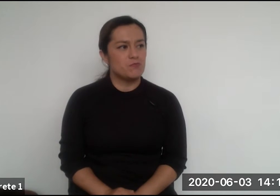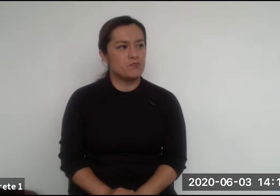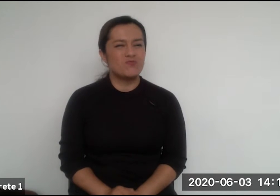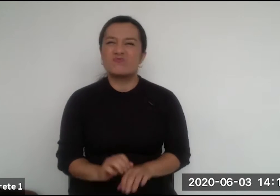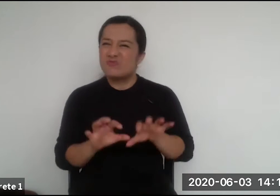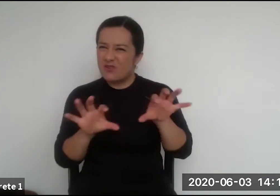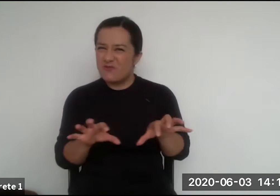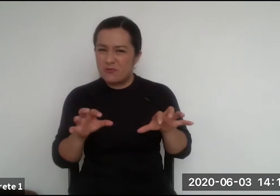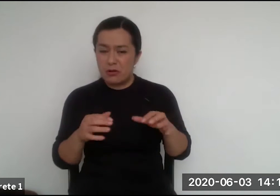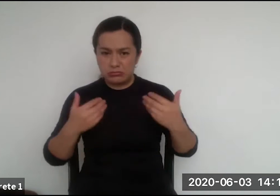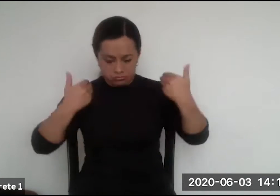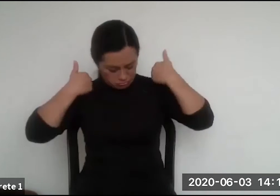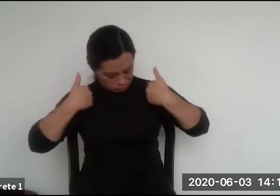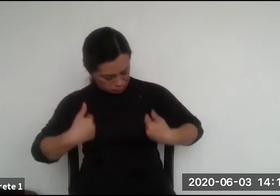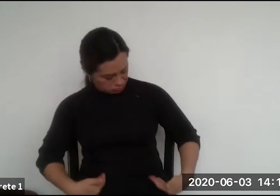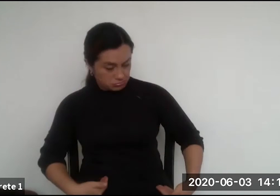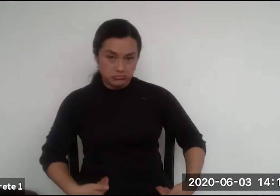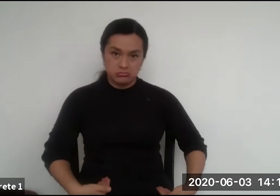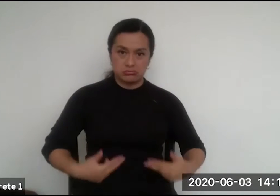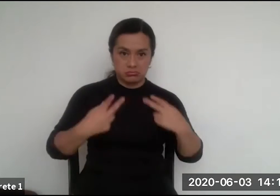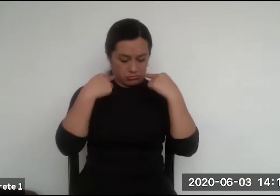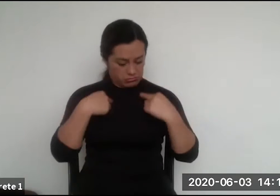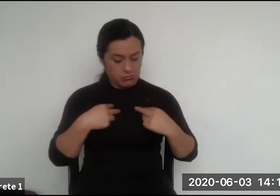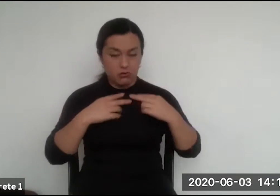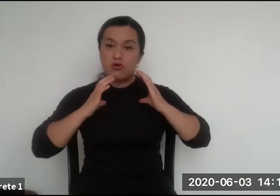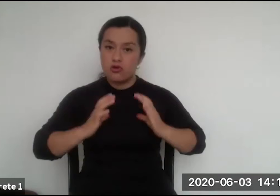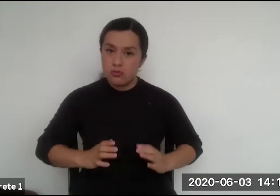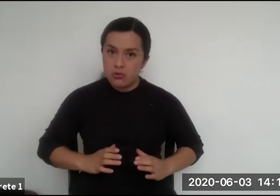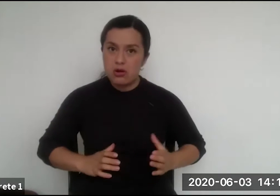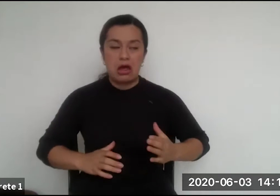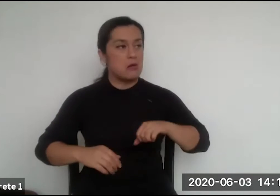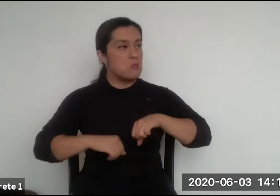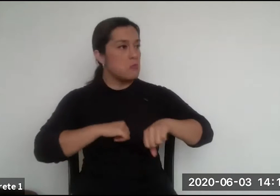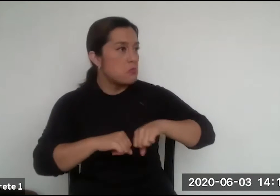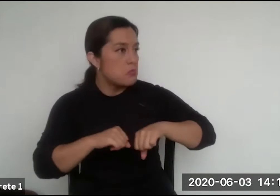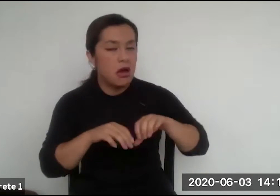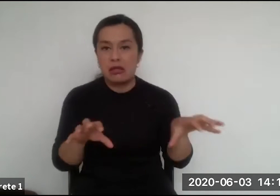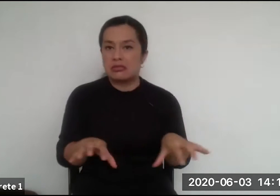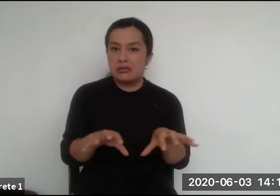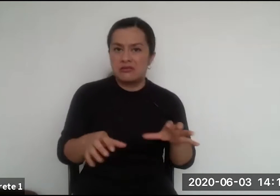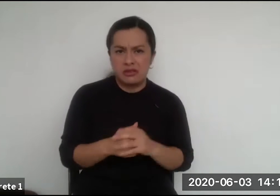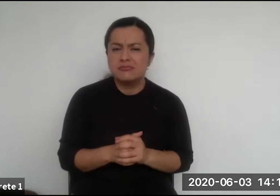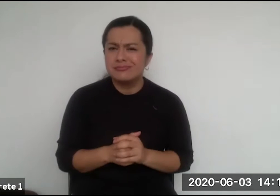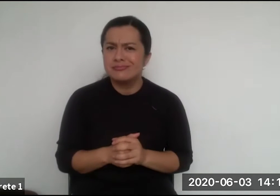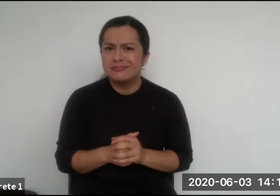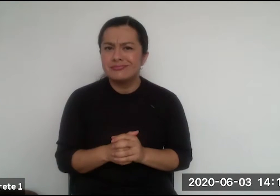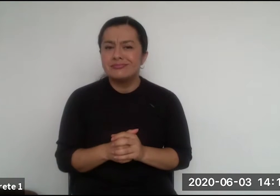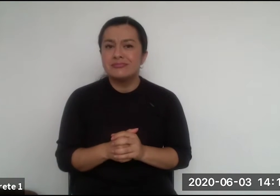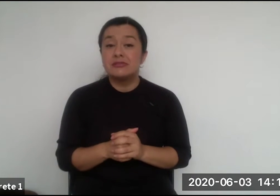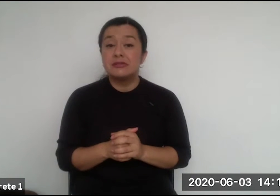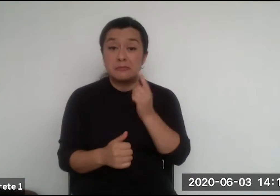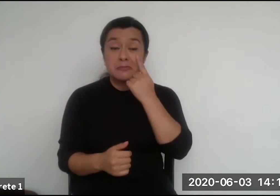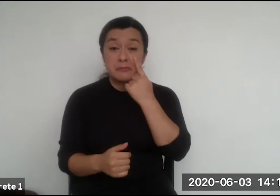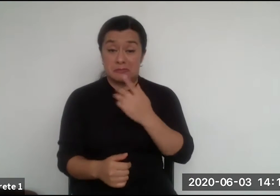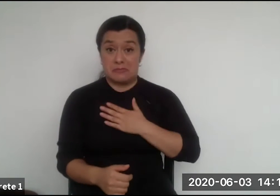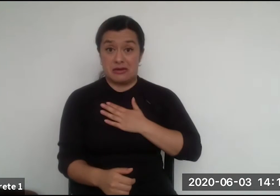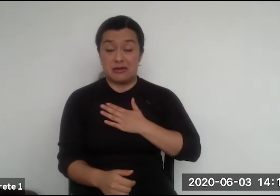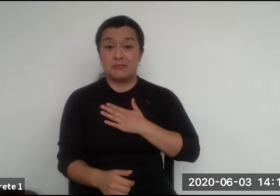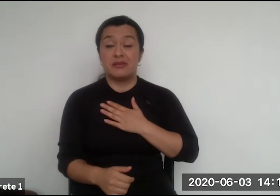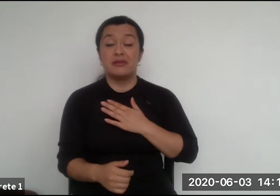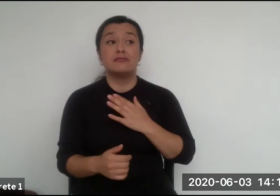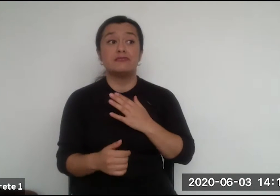soy corporalmente o me muevo o realizo las distintas actividades, ¿no? Para mí es un referente pues estable,